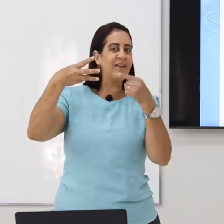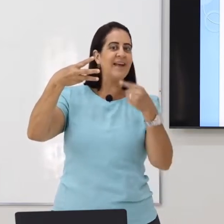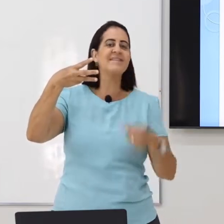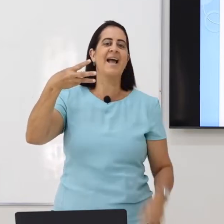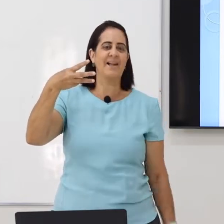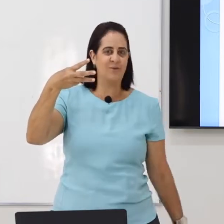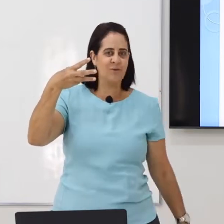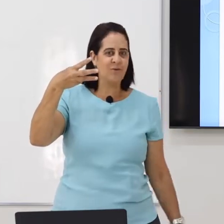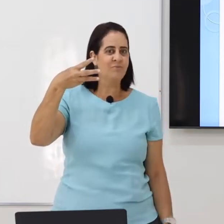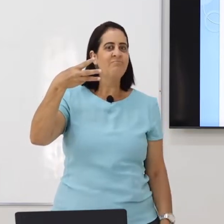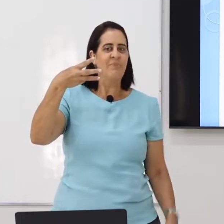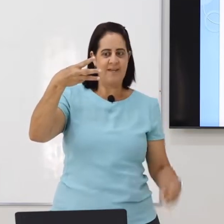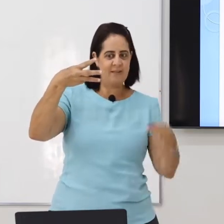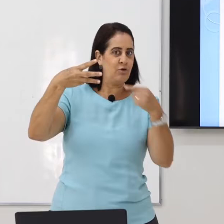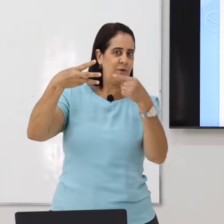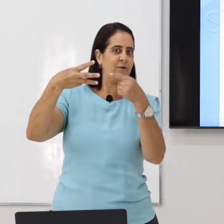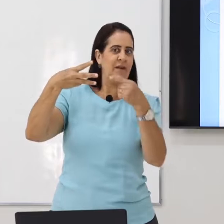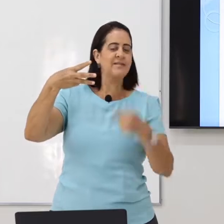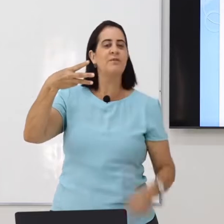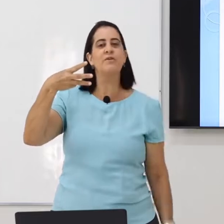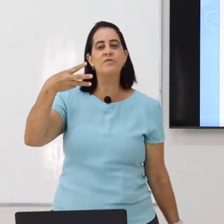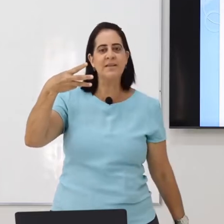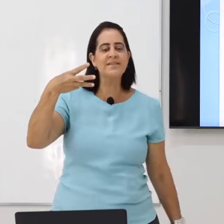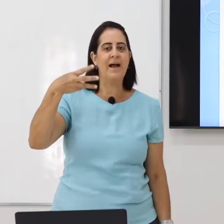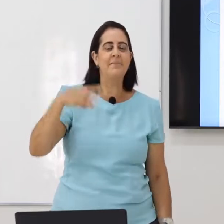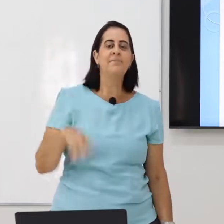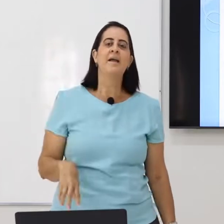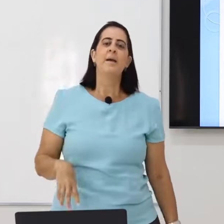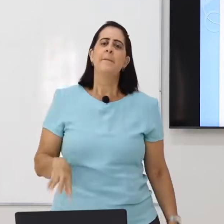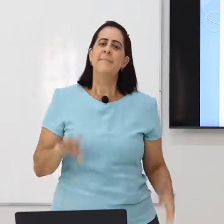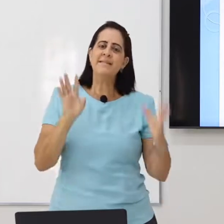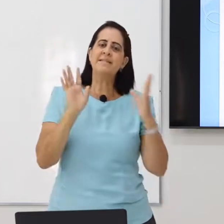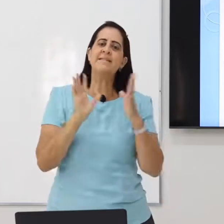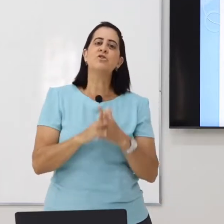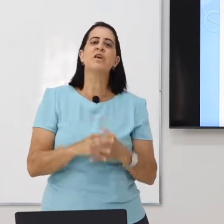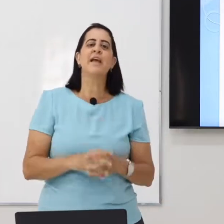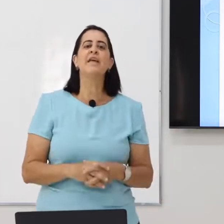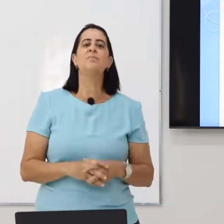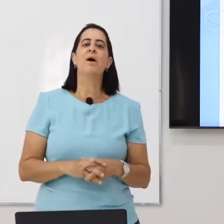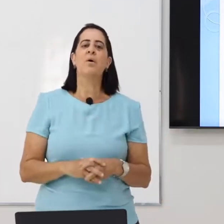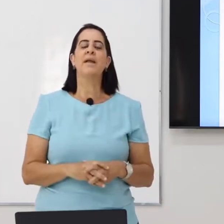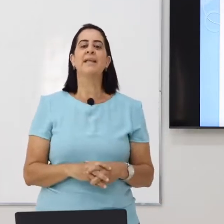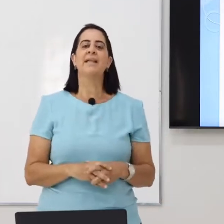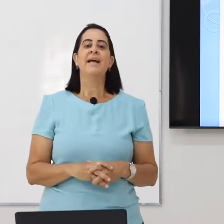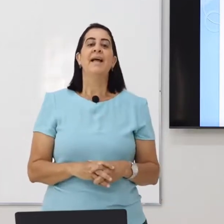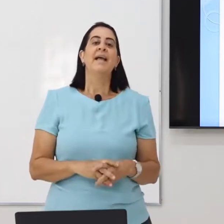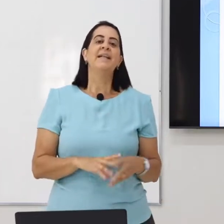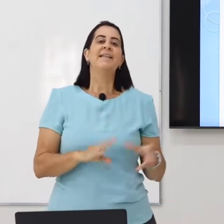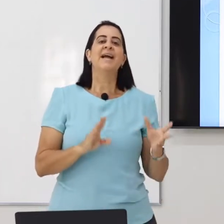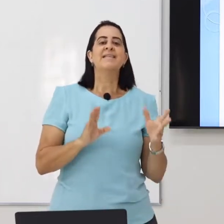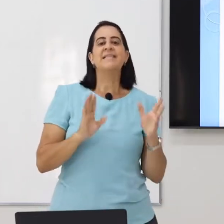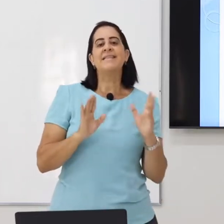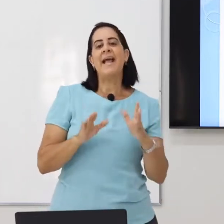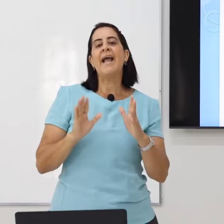3 gatos. Esse é o número 3 que eu vou utilizar. Mas e se eu cheguei numa corrida em